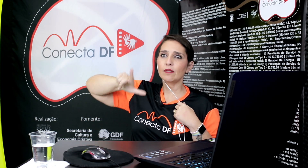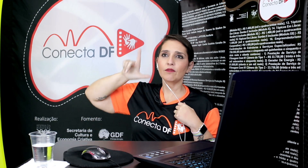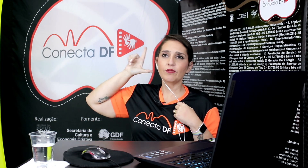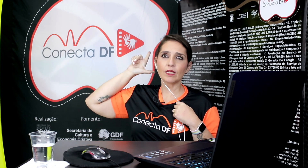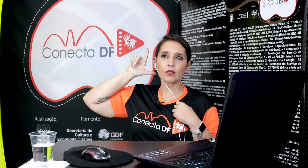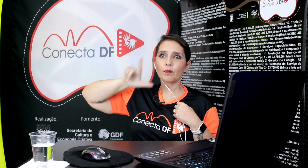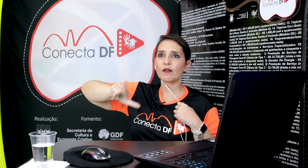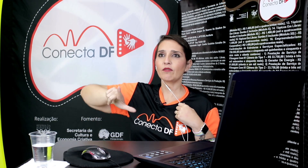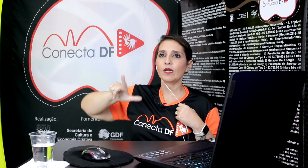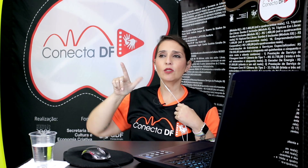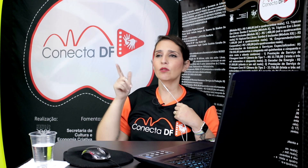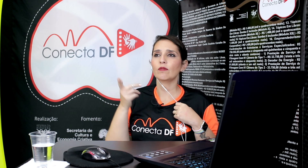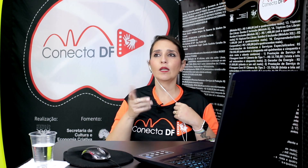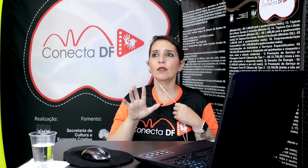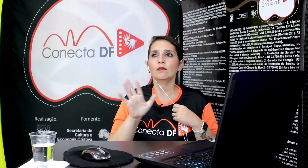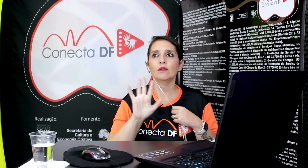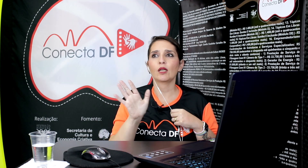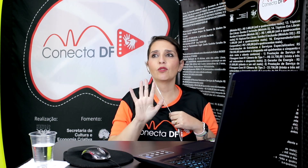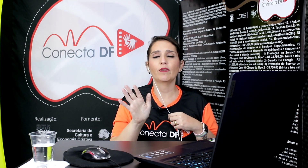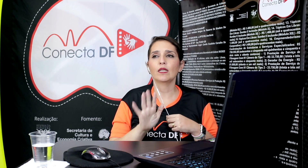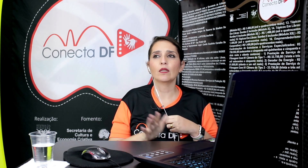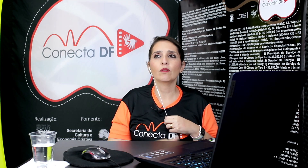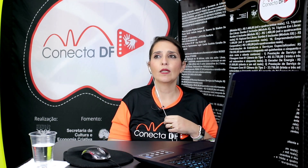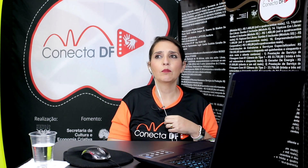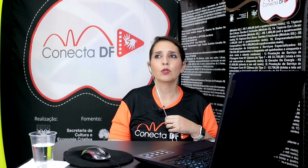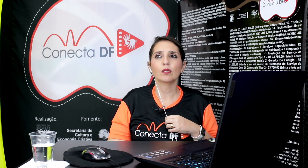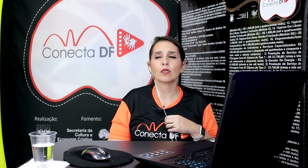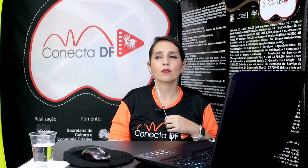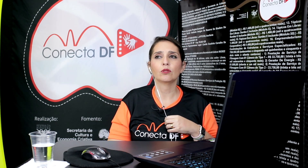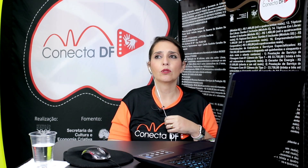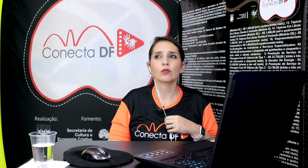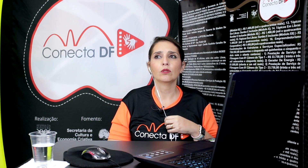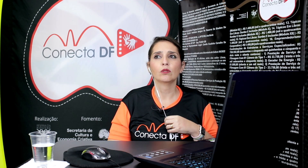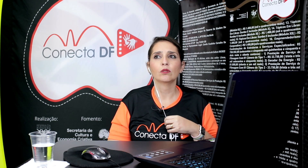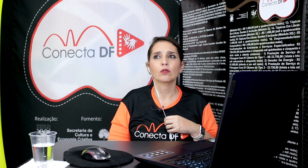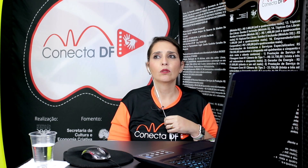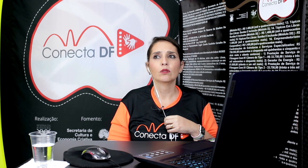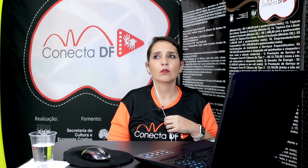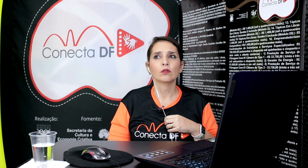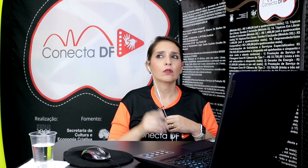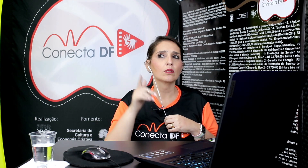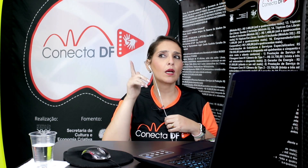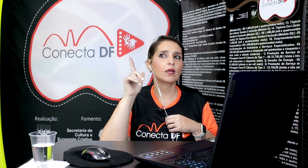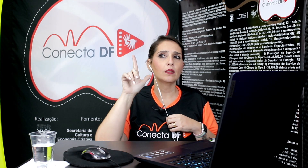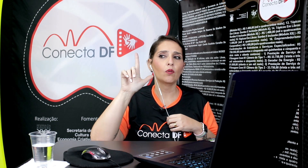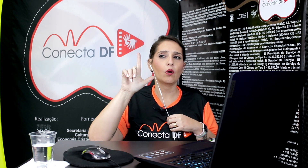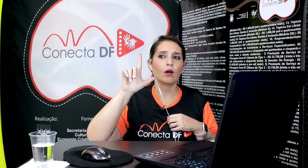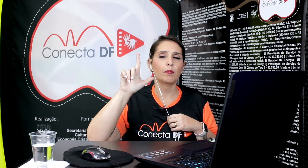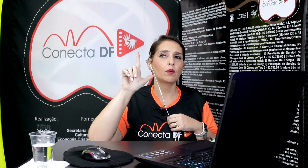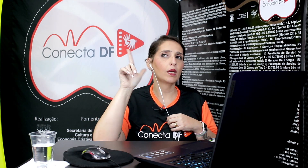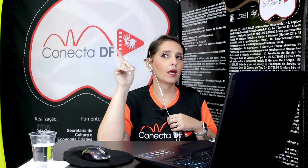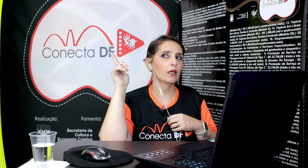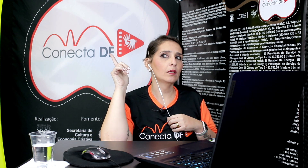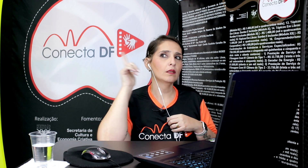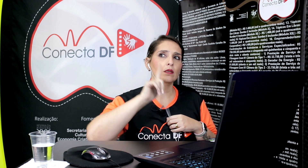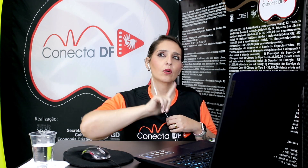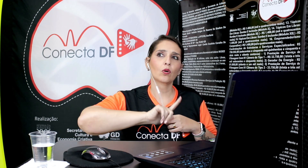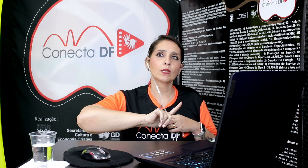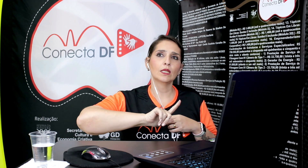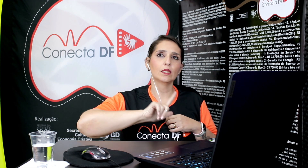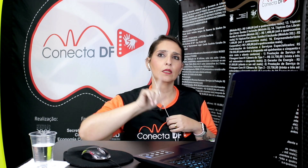passar virando para frente, a diferença não é muito grande. Ah, então, ó, mão em